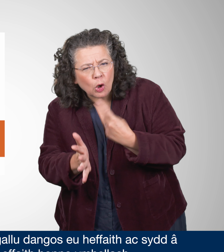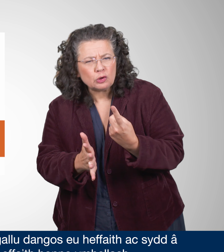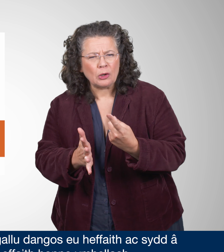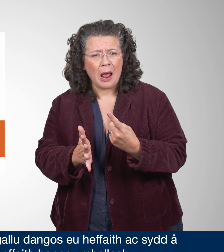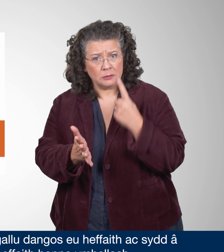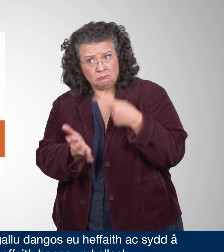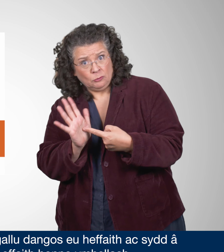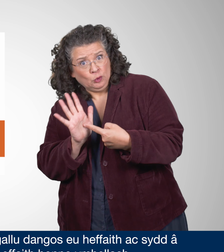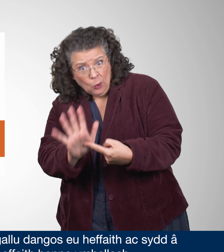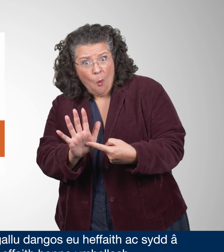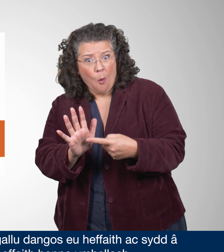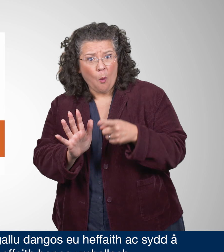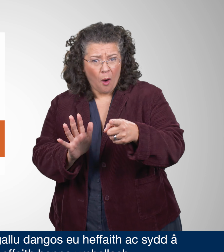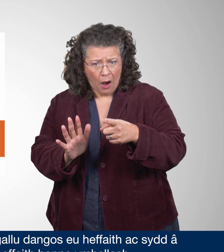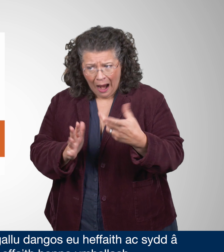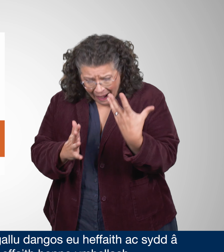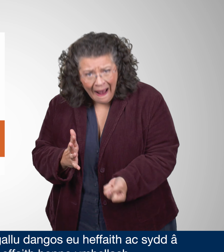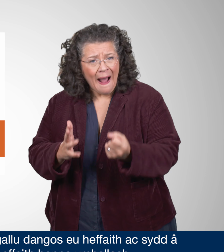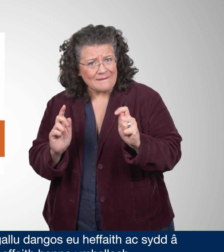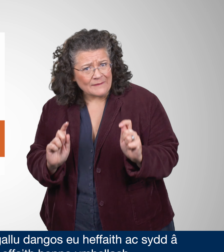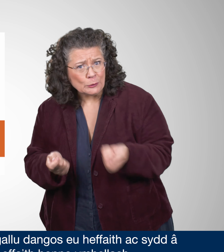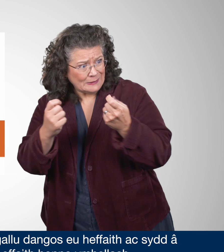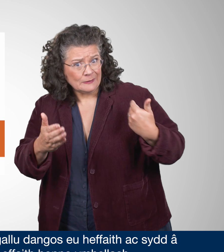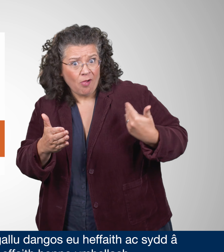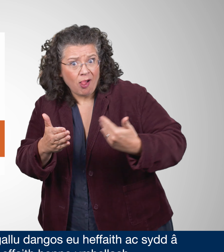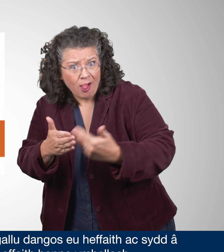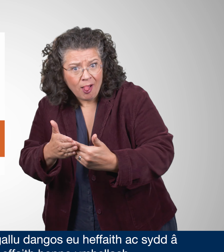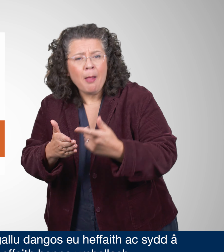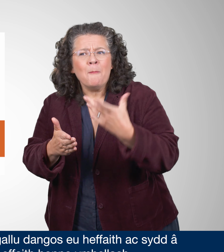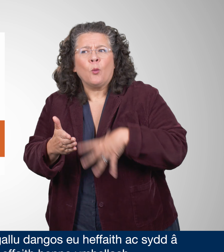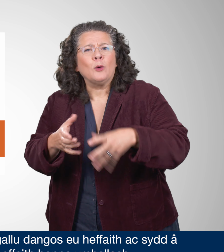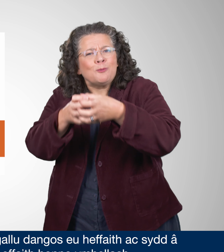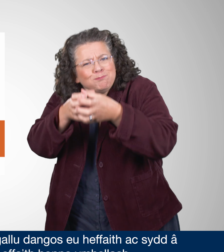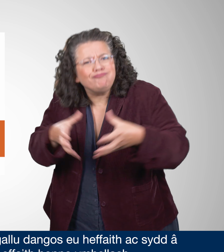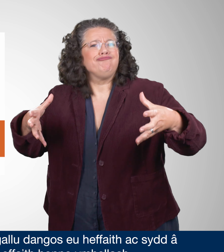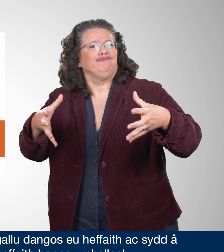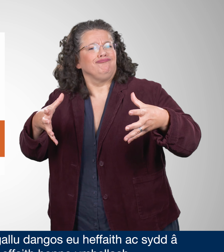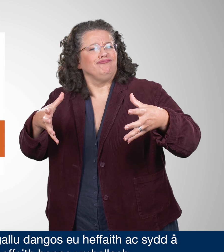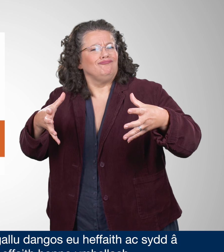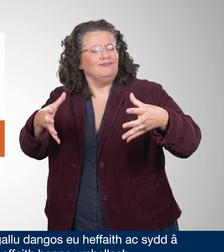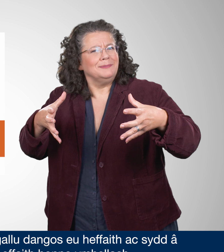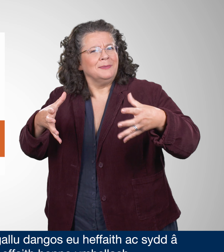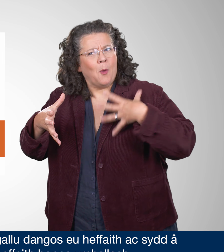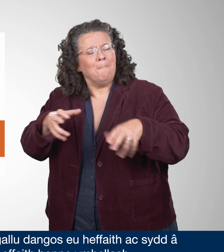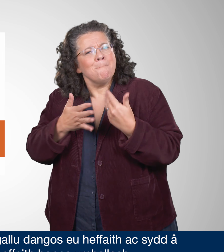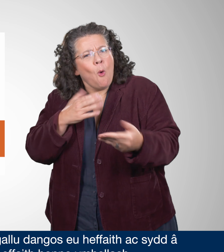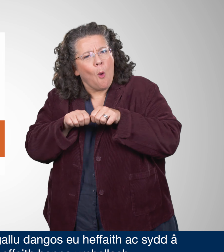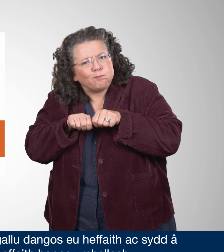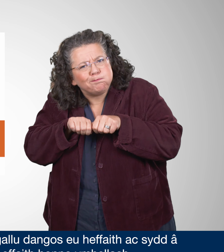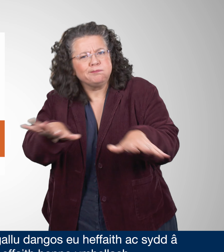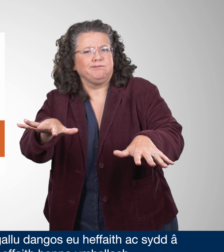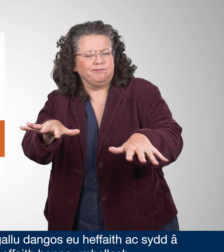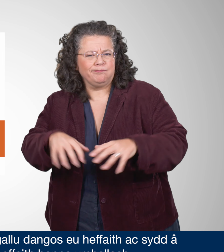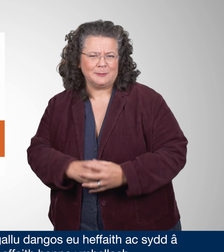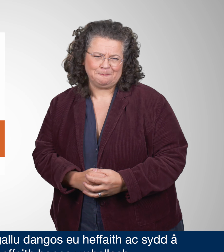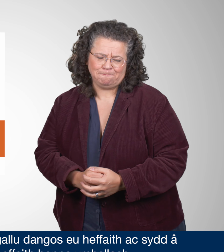Rydym yn chwilio am brosiectau sy'n gallu dangos eu heffaith ac sydd â chynlluniau ar gyfer cynyddu'r